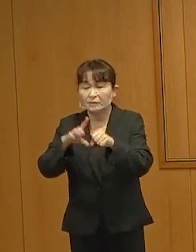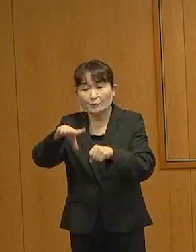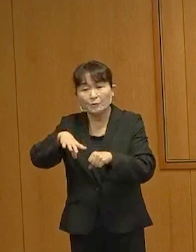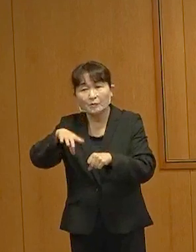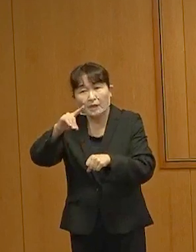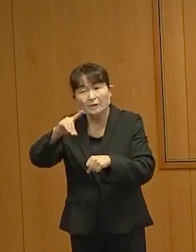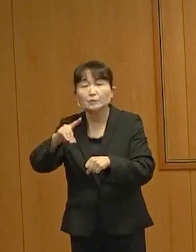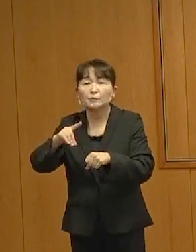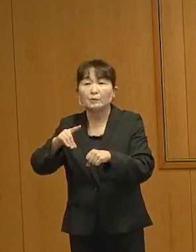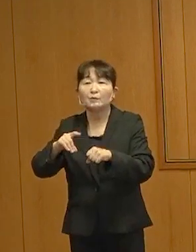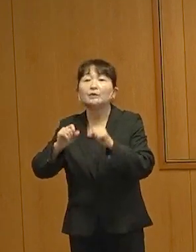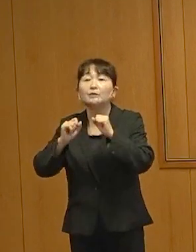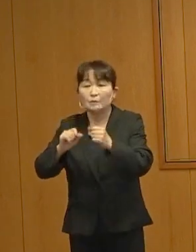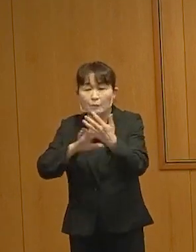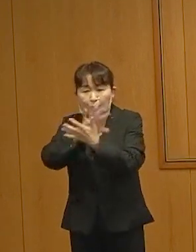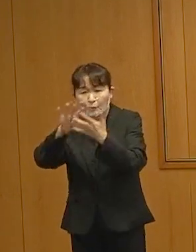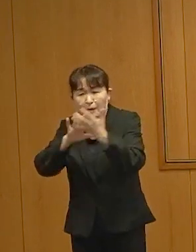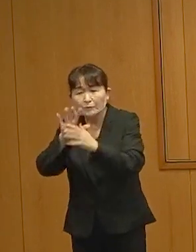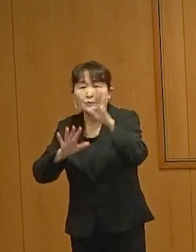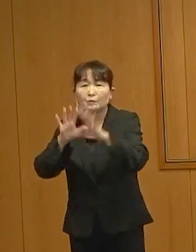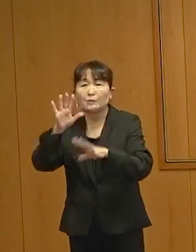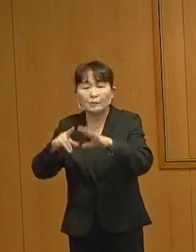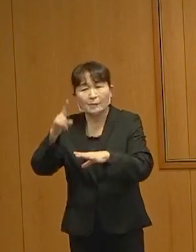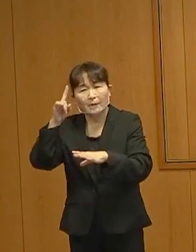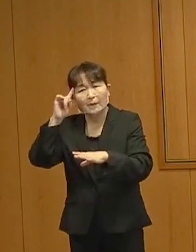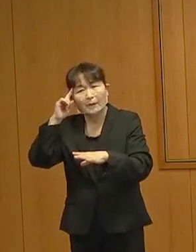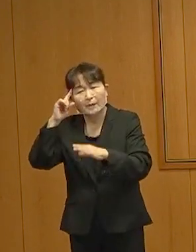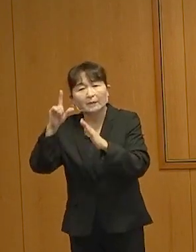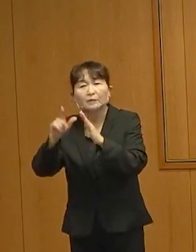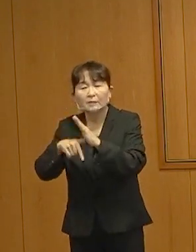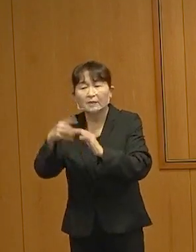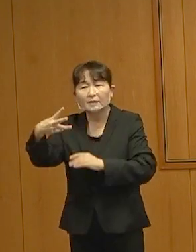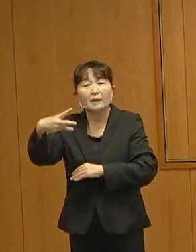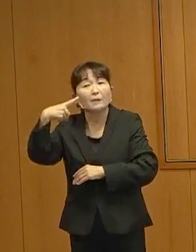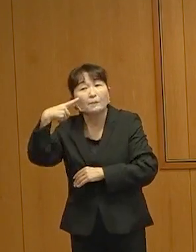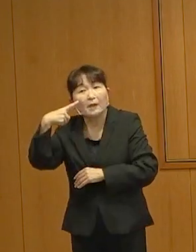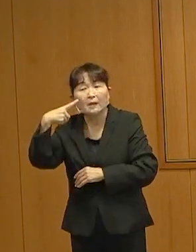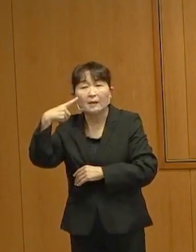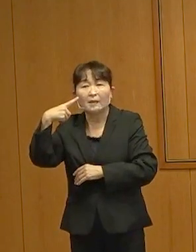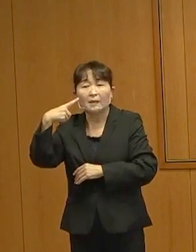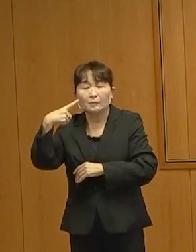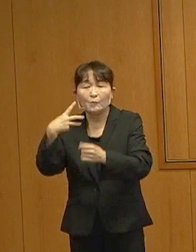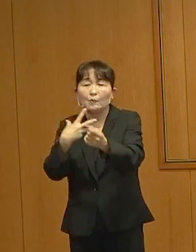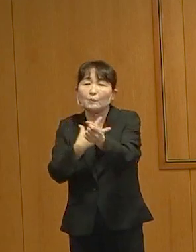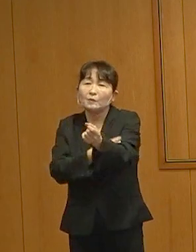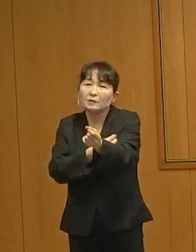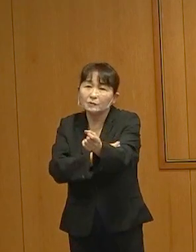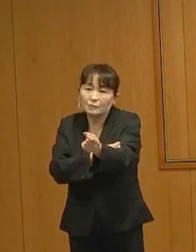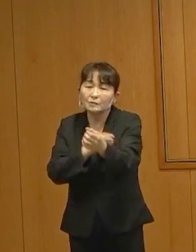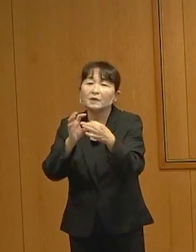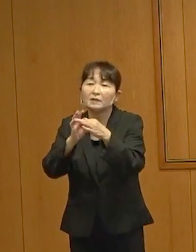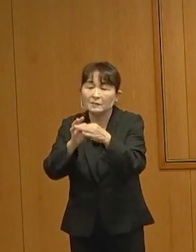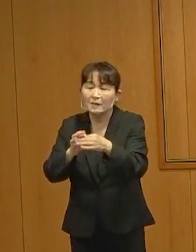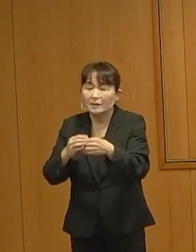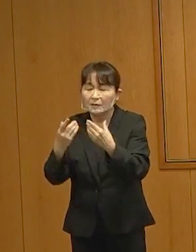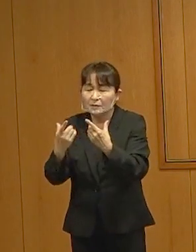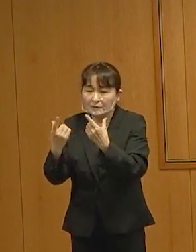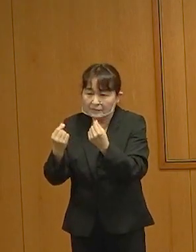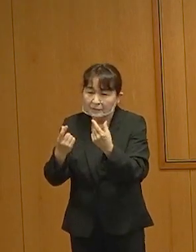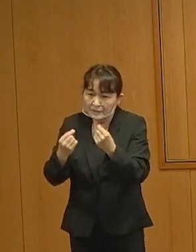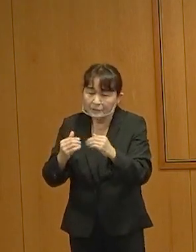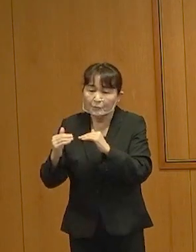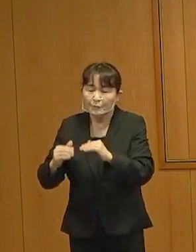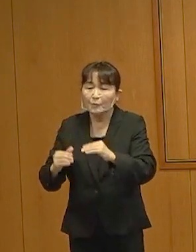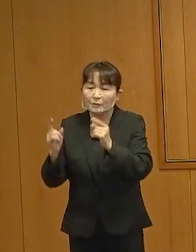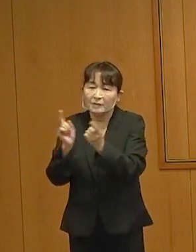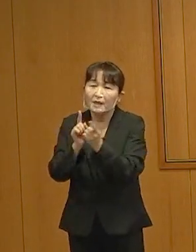りました混乱をした状況から考えますと、3回目という部分ではやっぱり柔軟に対応できるような形をし